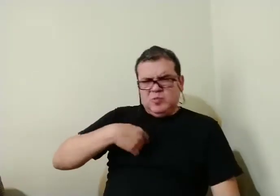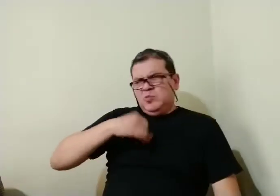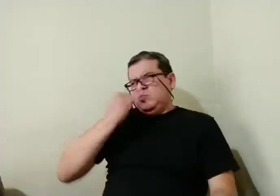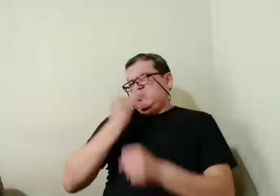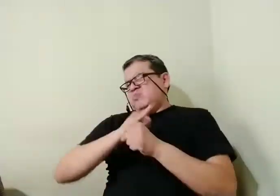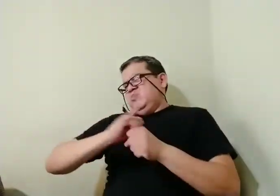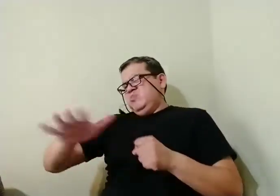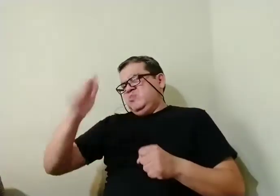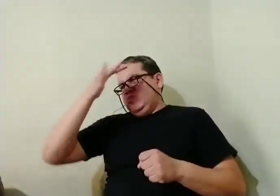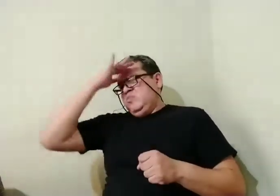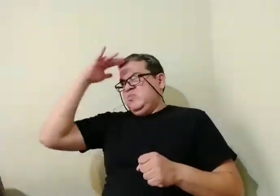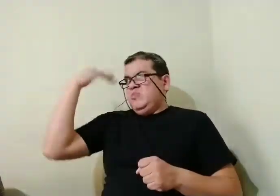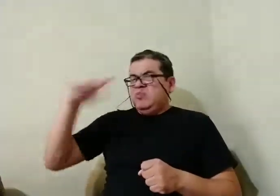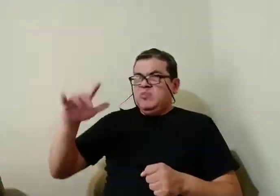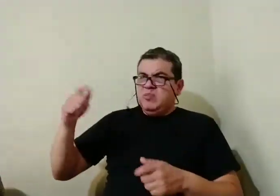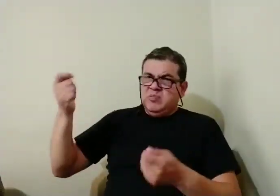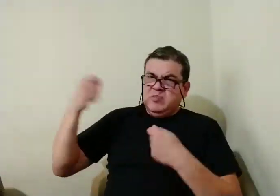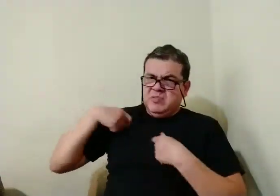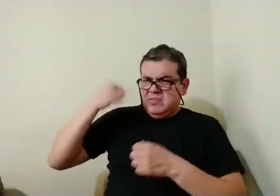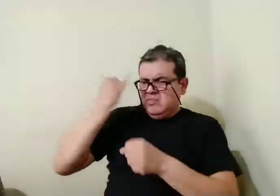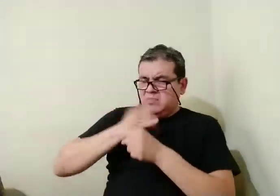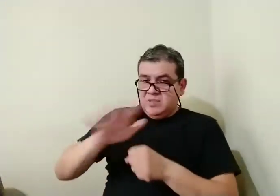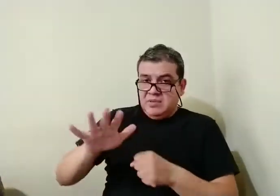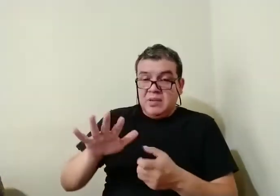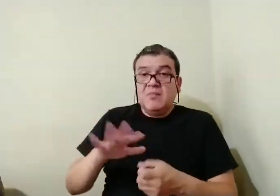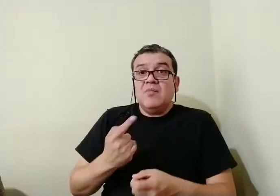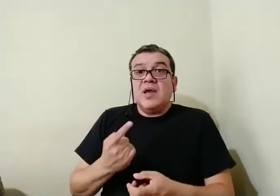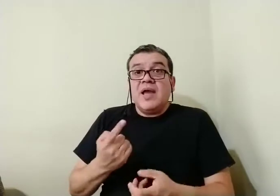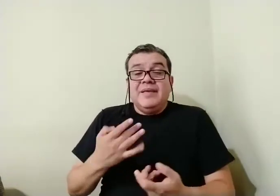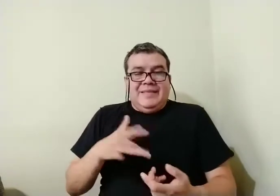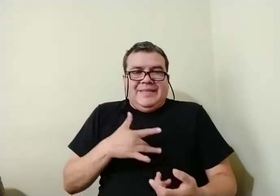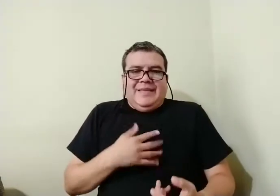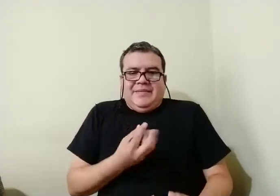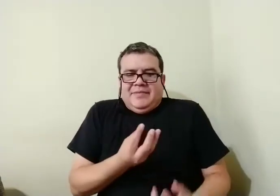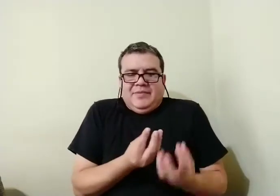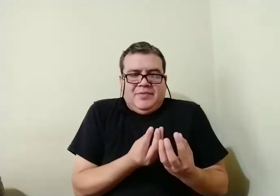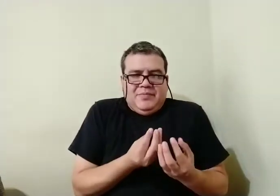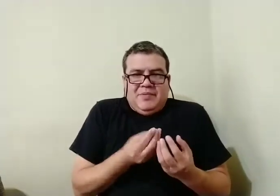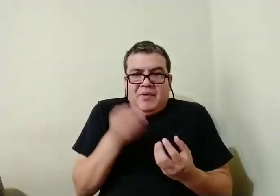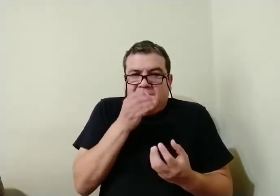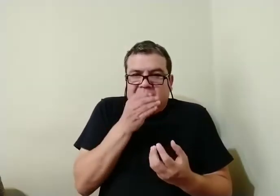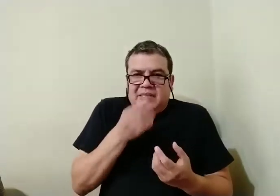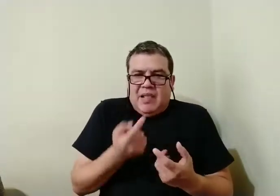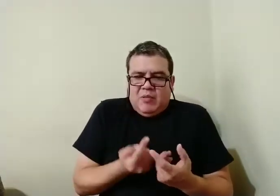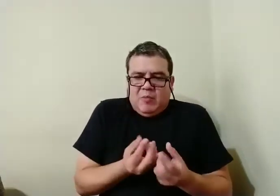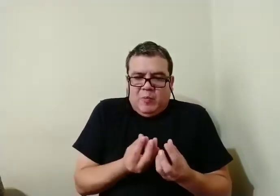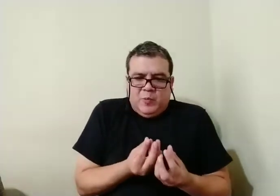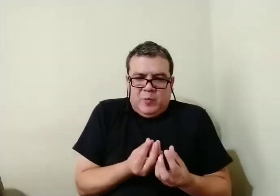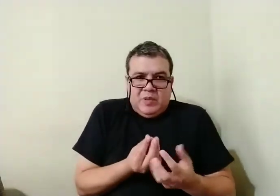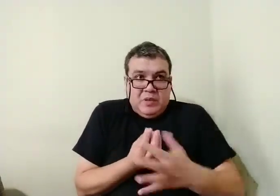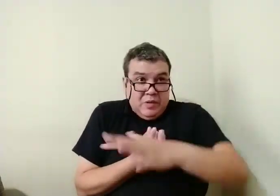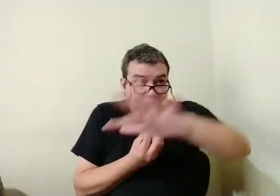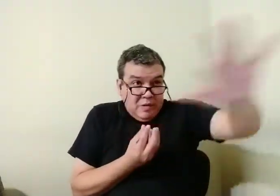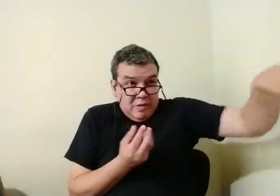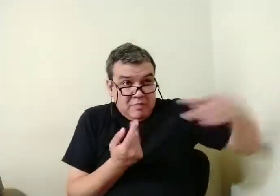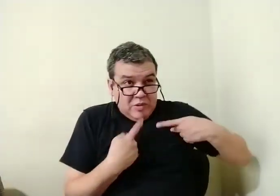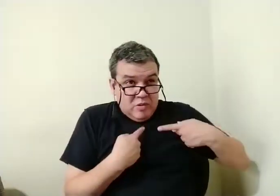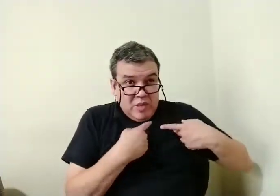Comparados con la población del mundo conocido hasta entonces, eran muy pocos y con